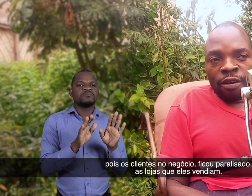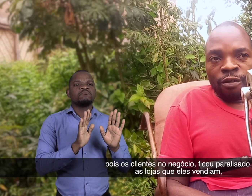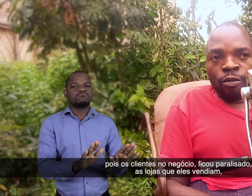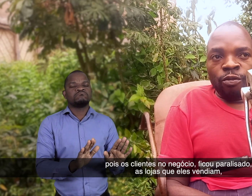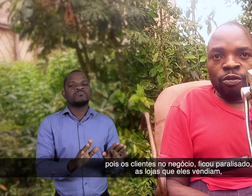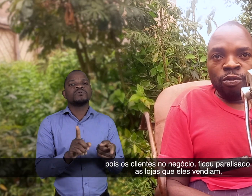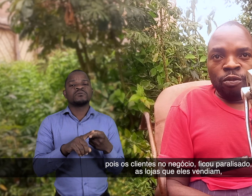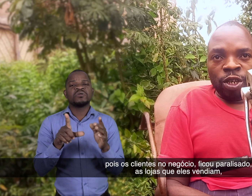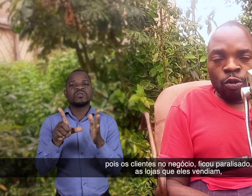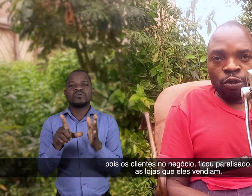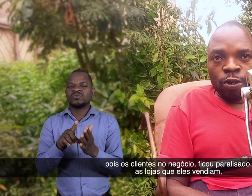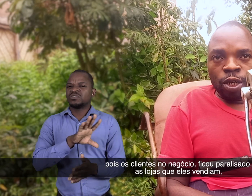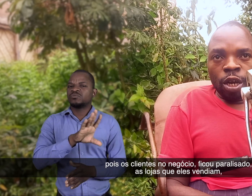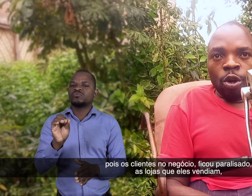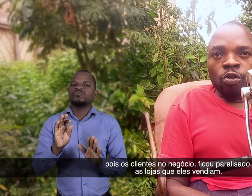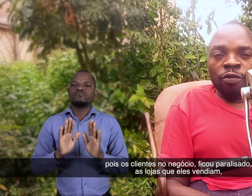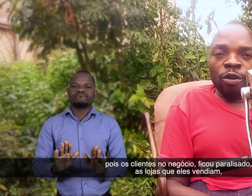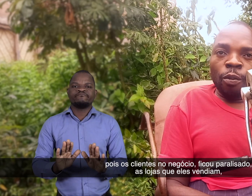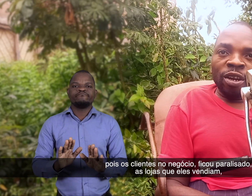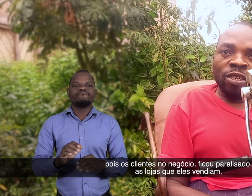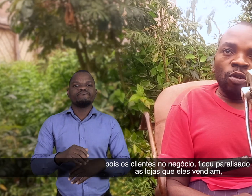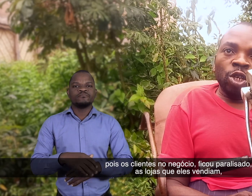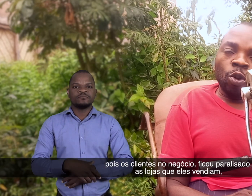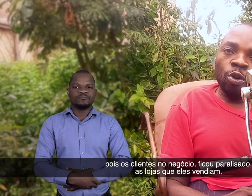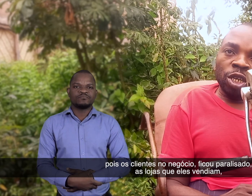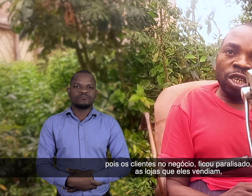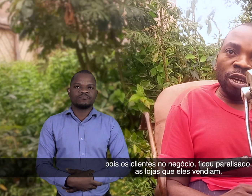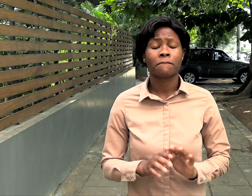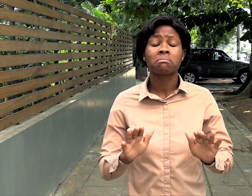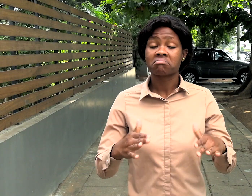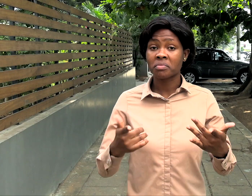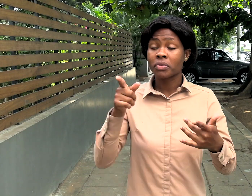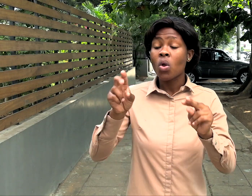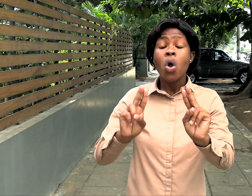que levavam os negócios, ficou paralisado as lojas.